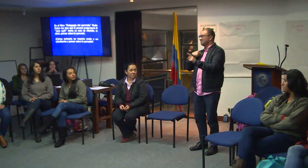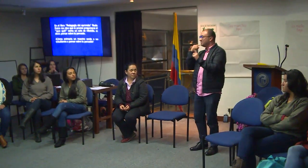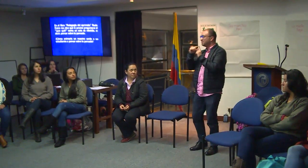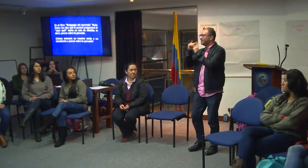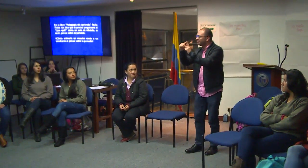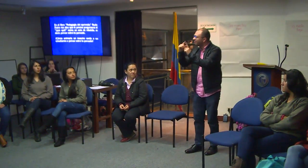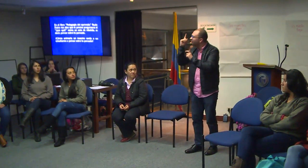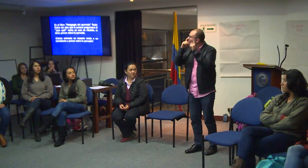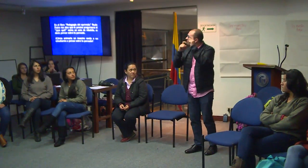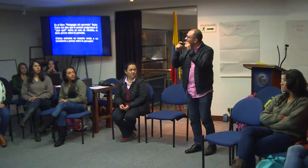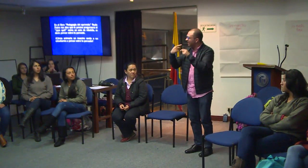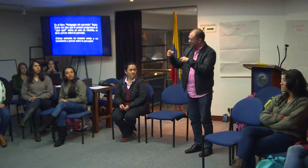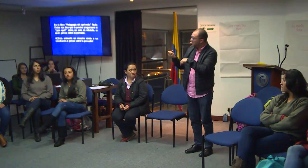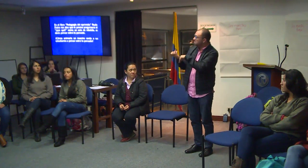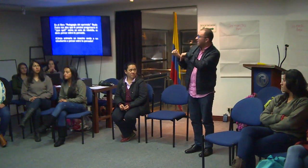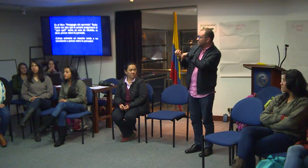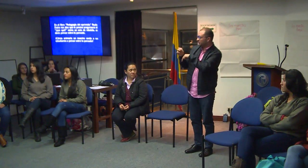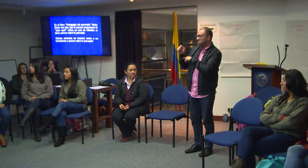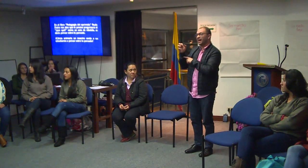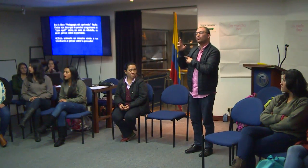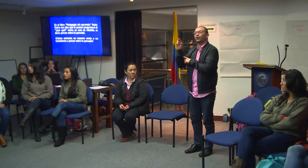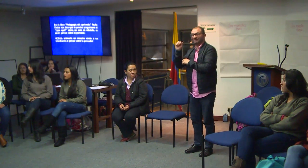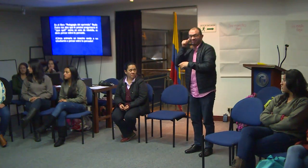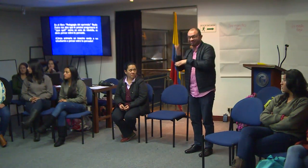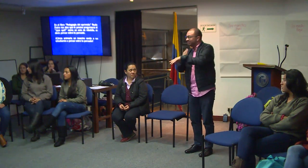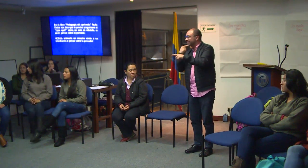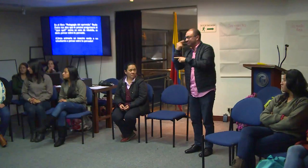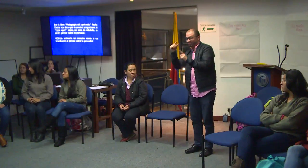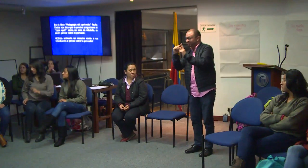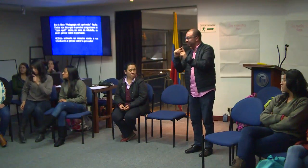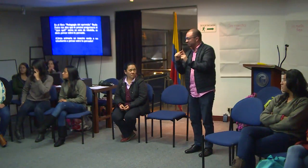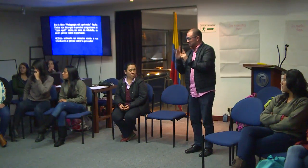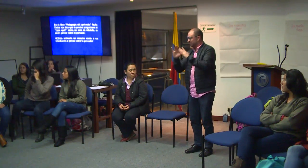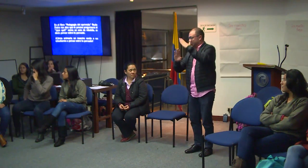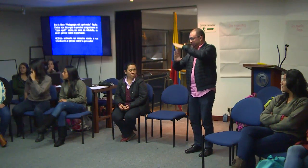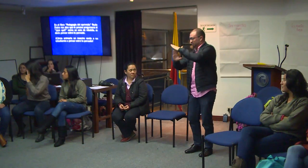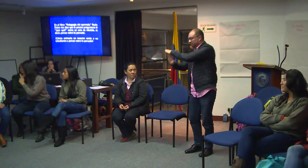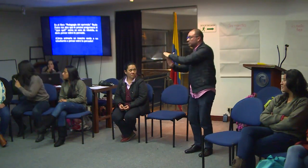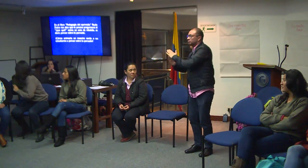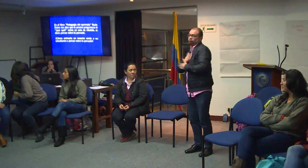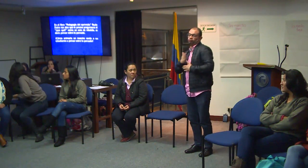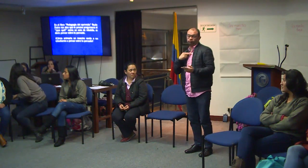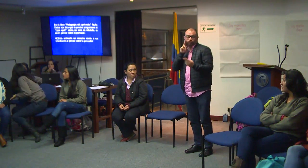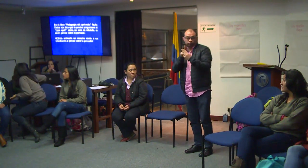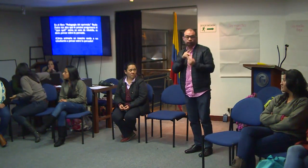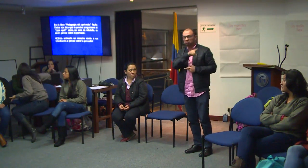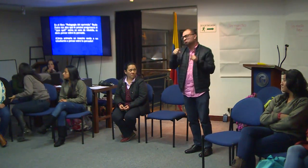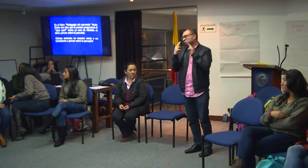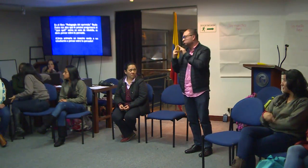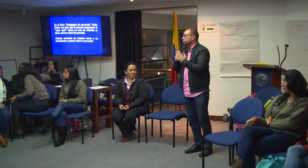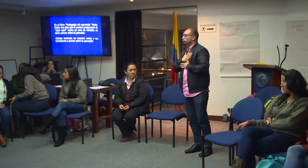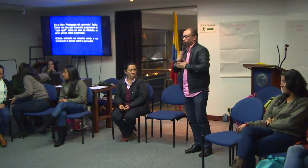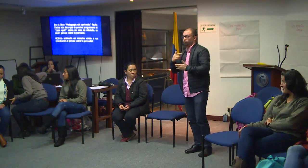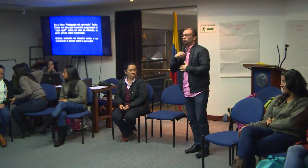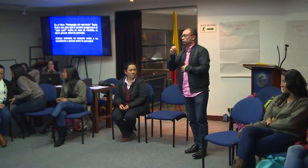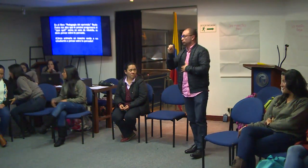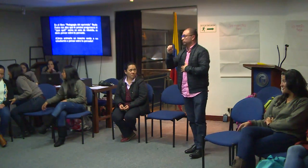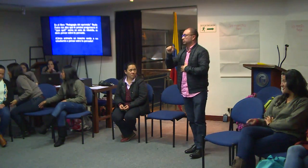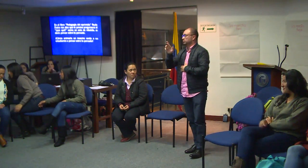Bueno, retomando, en la actividad que iniciamos preguntaban que quiero ser maestro y yo hice